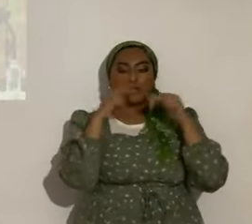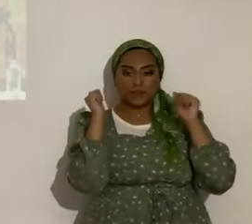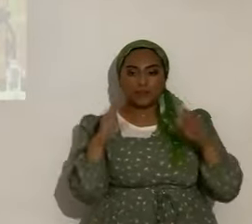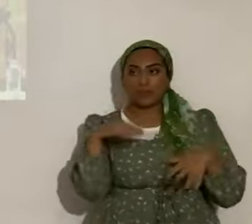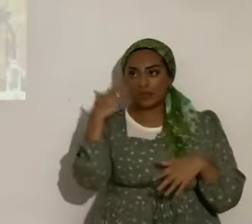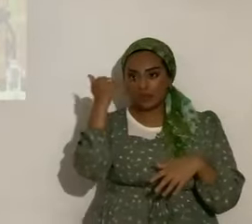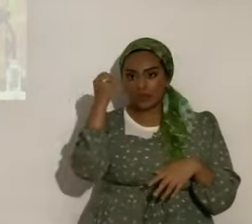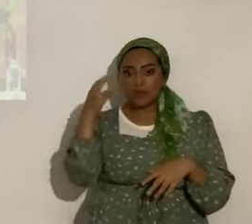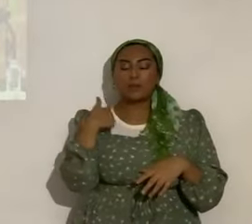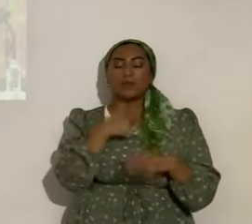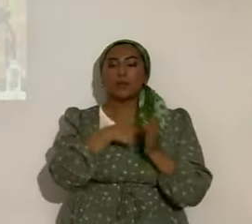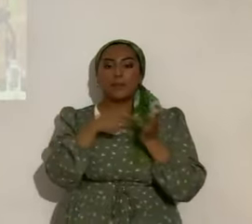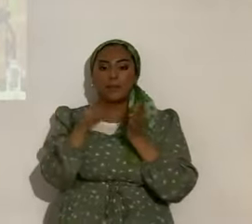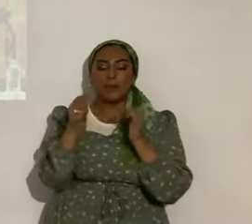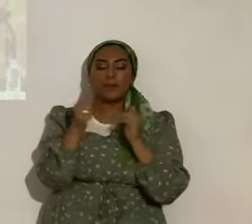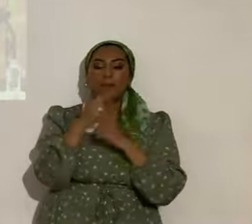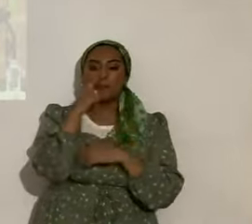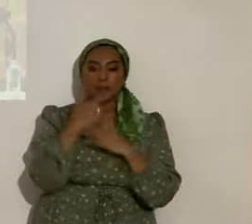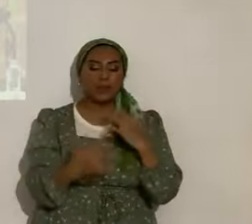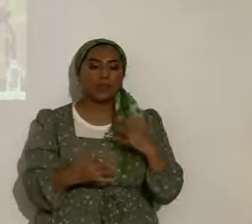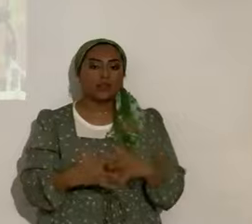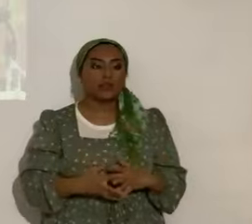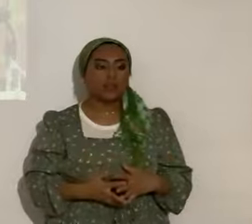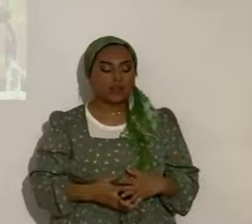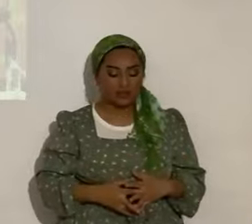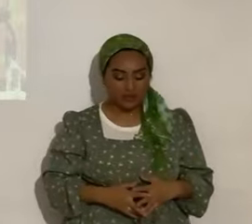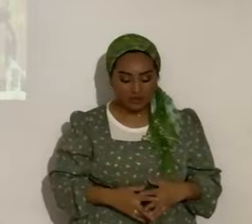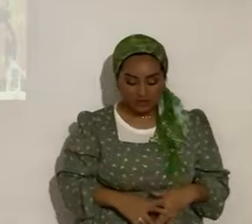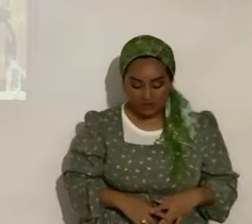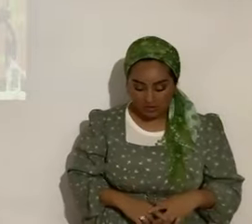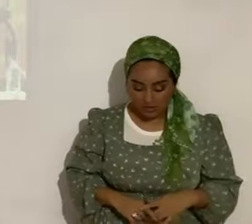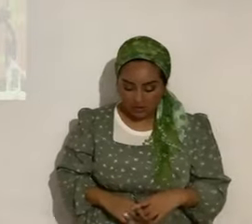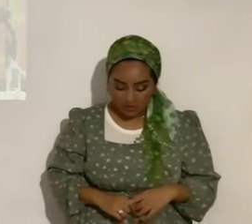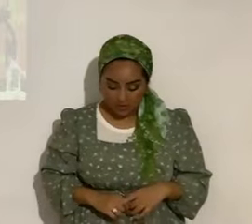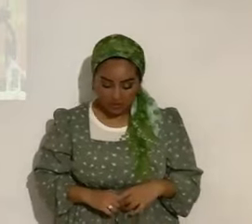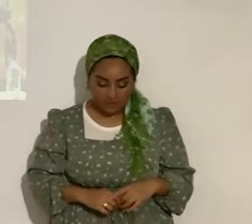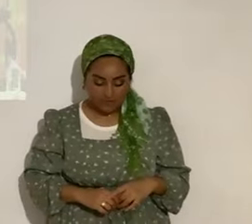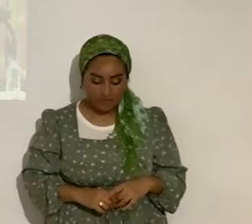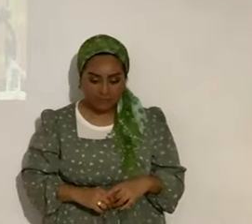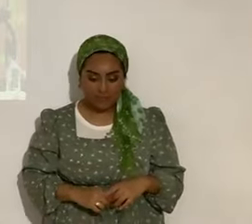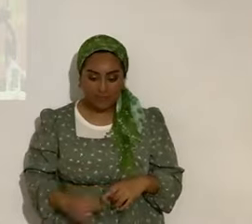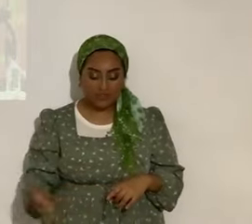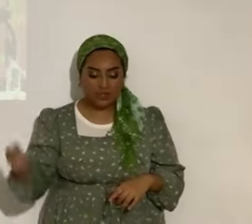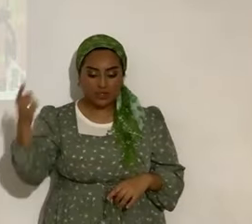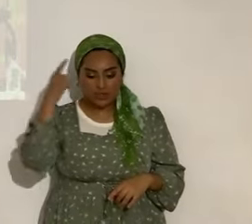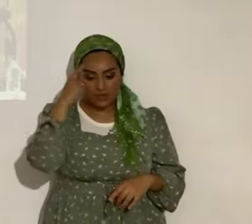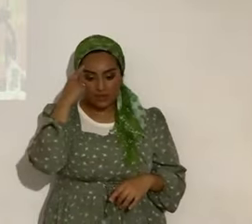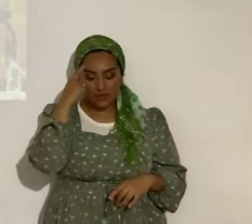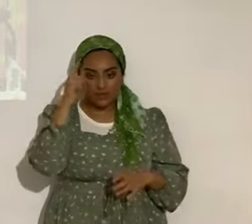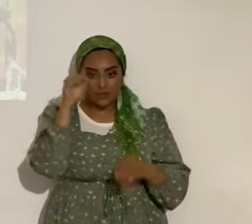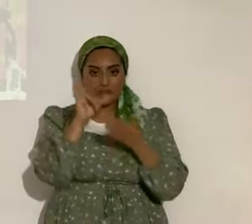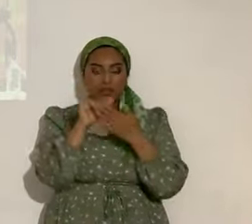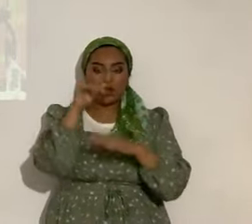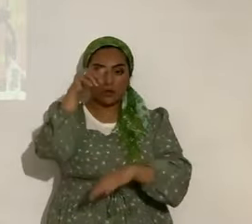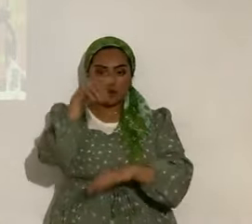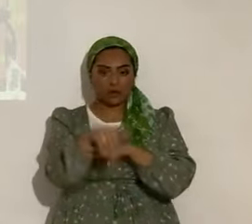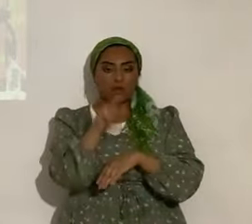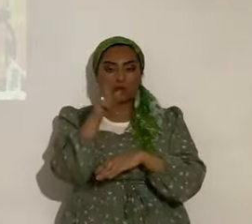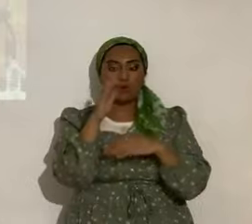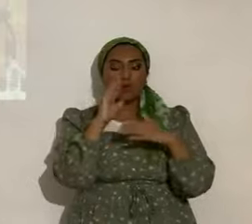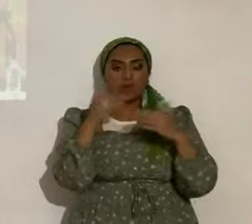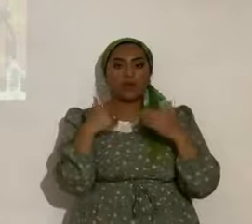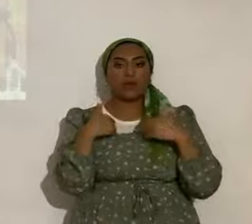Fuimos comprados por sangre, no con oro, no con plata. Piensa así en las noches y tendrás